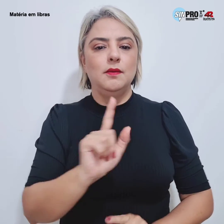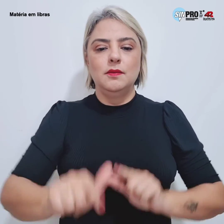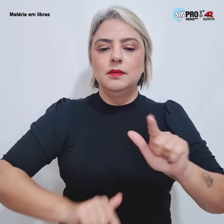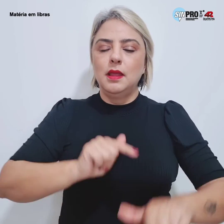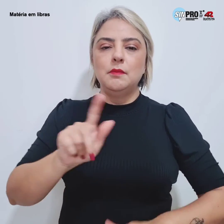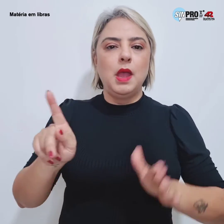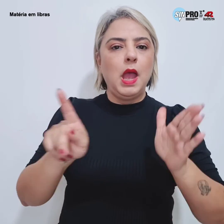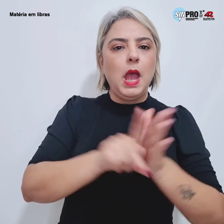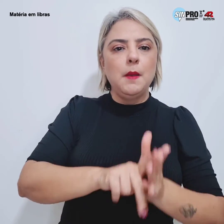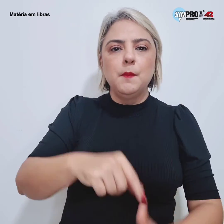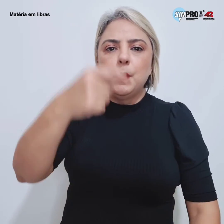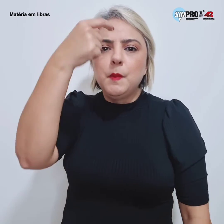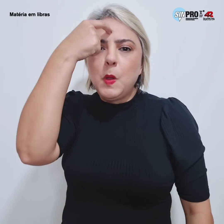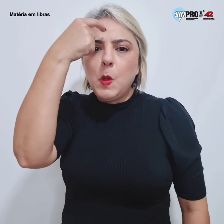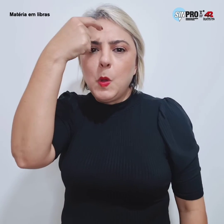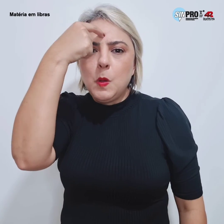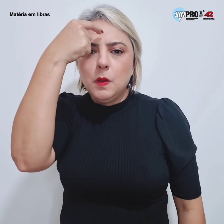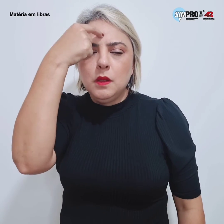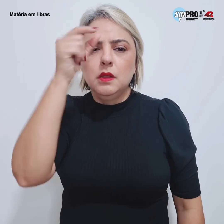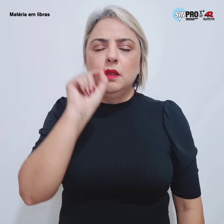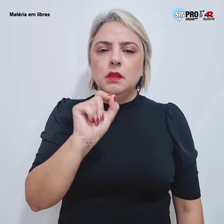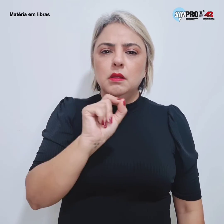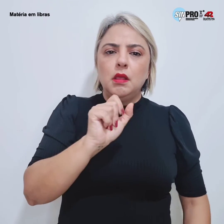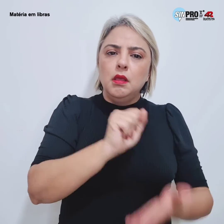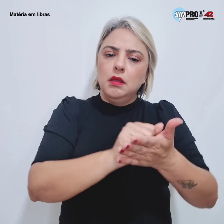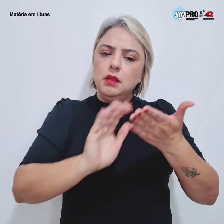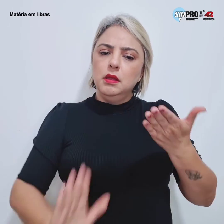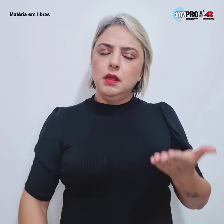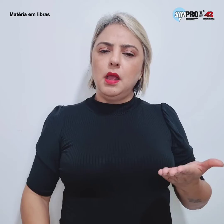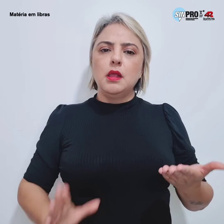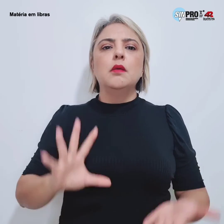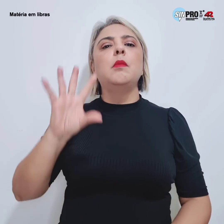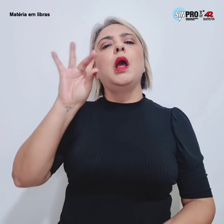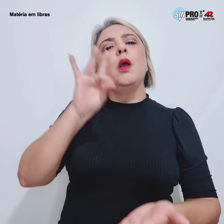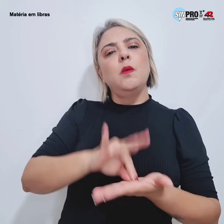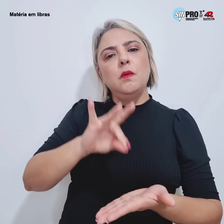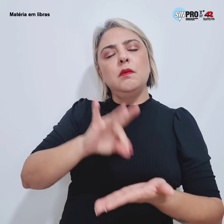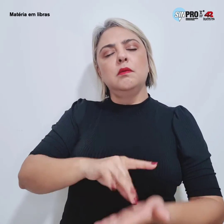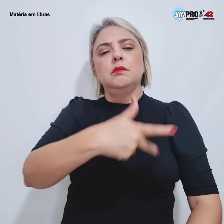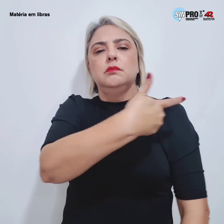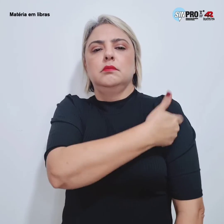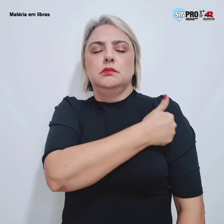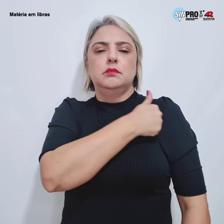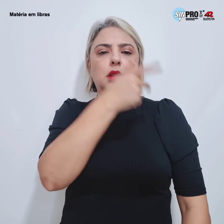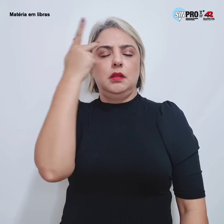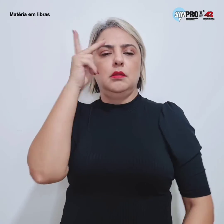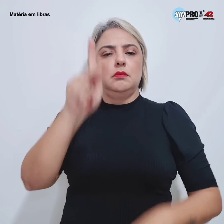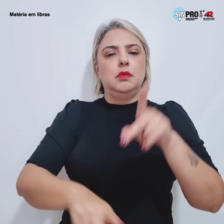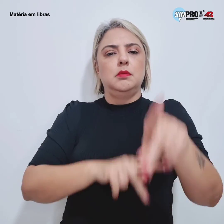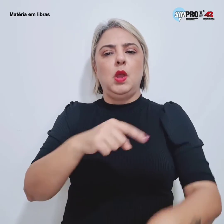própria conscientização e ação para materializar a vacinação em massa, única saída